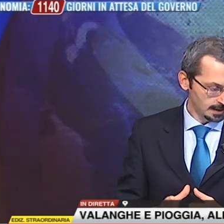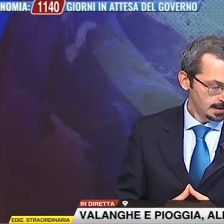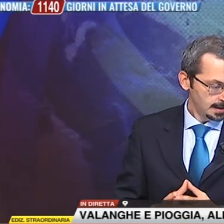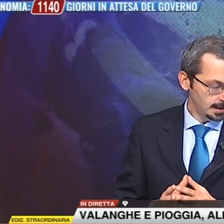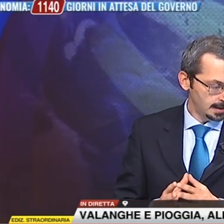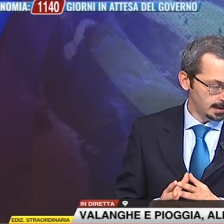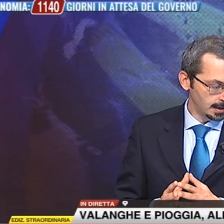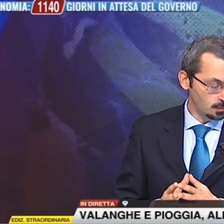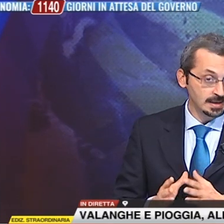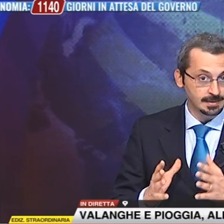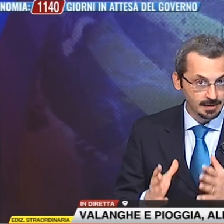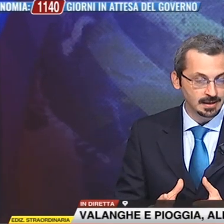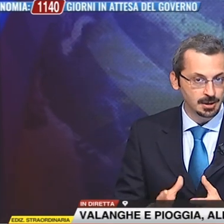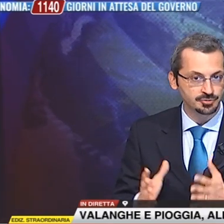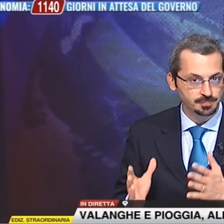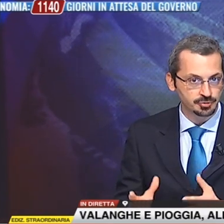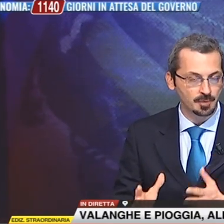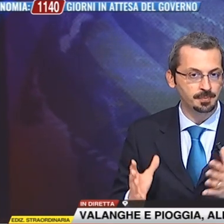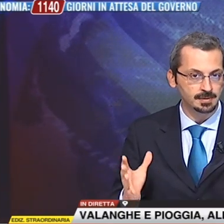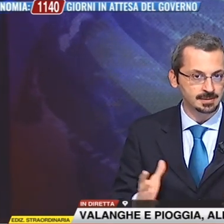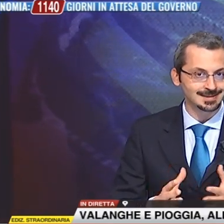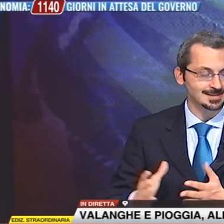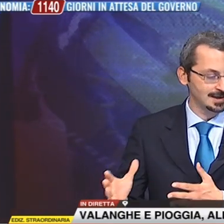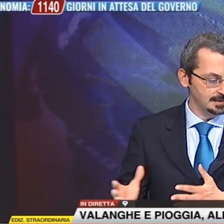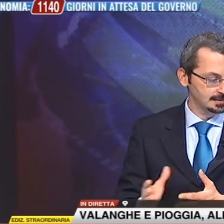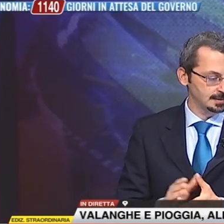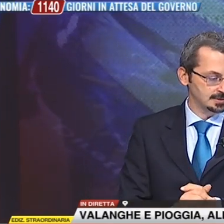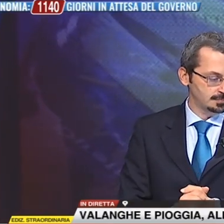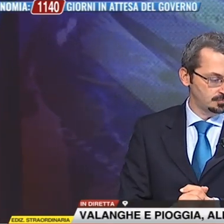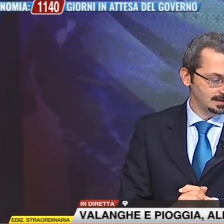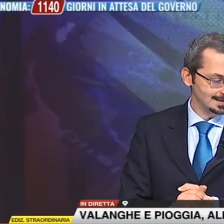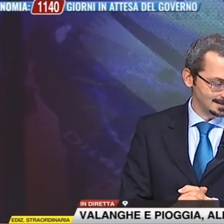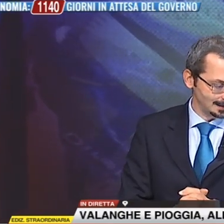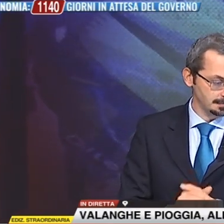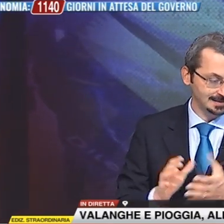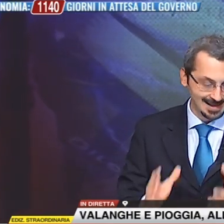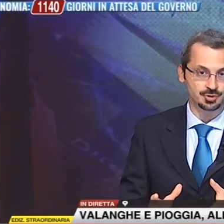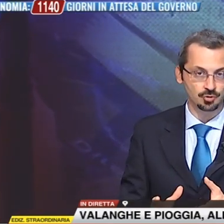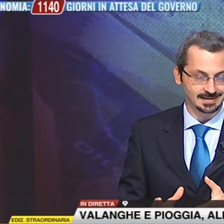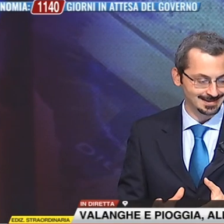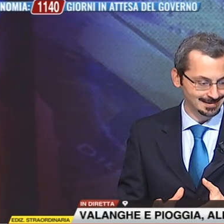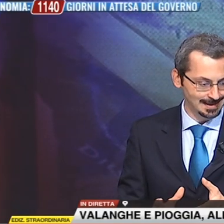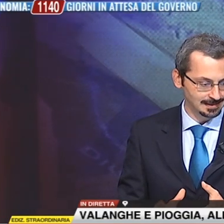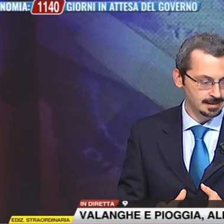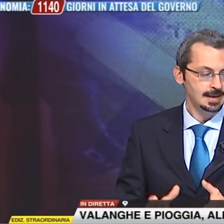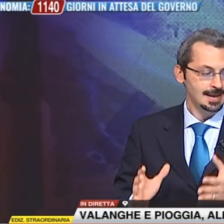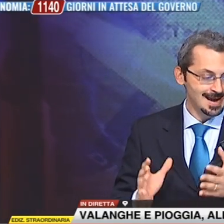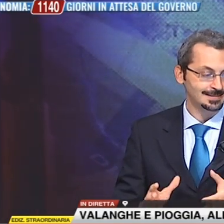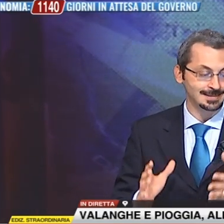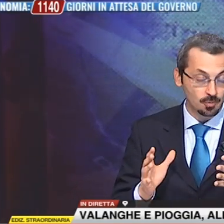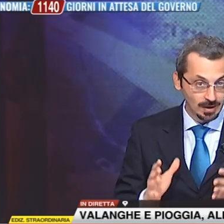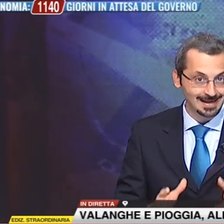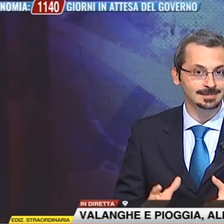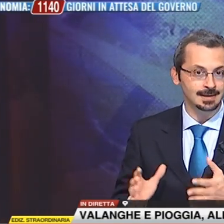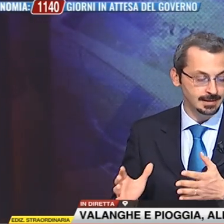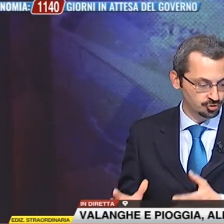muore. Quindi di quelli di oggi purtroppo statisticamente ne potrebbero morire 7, metà sono over 70, gli altri